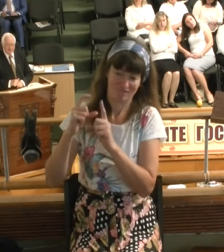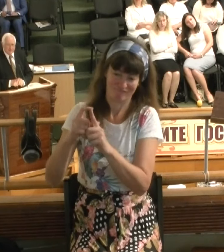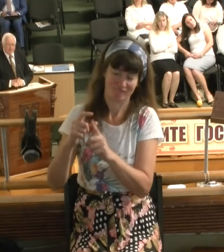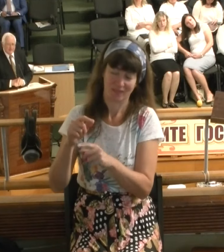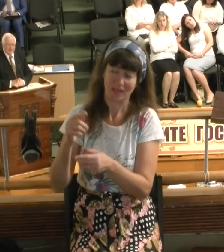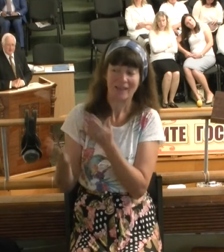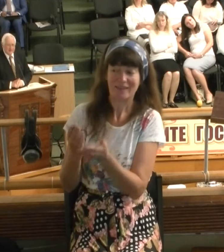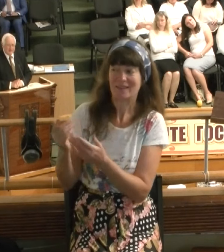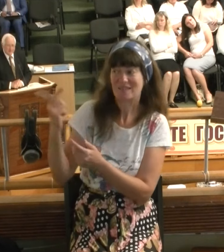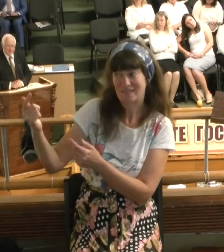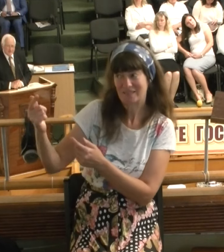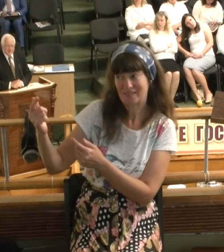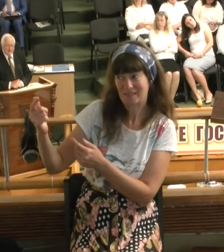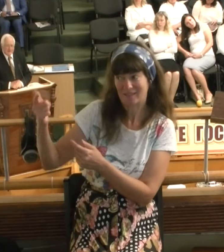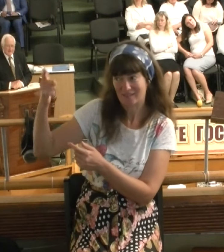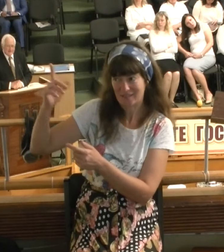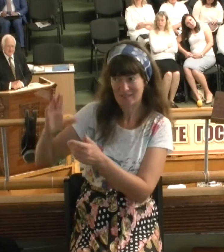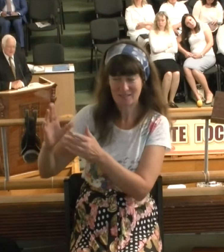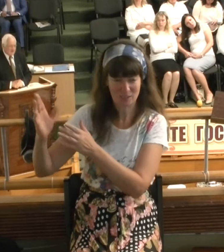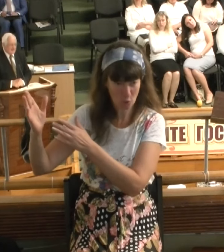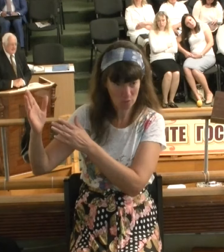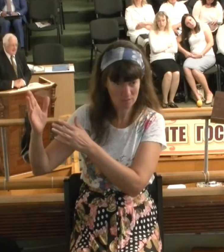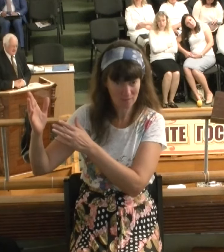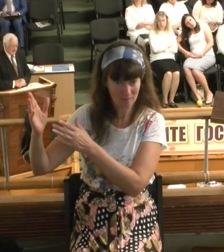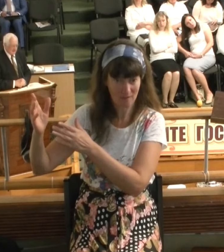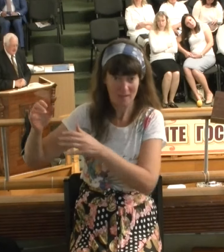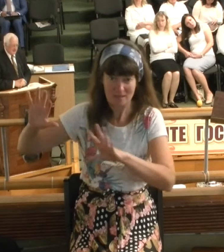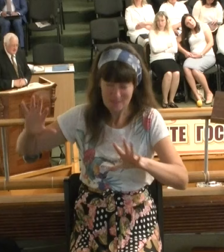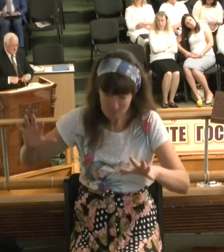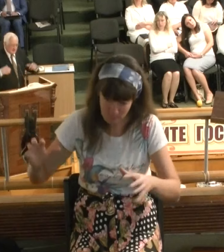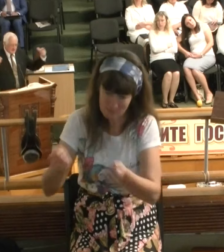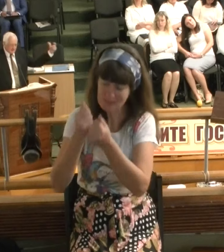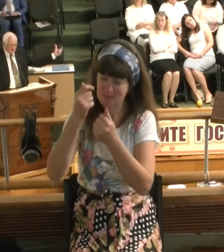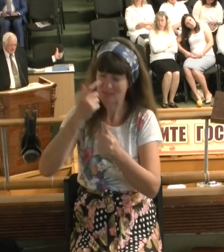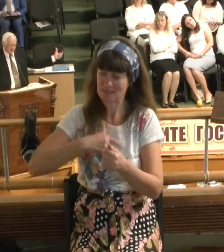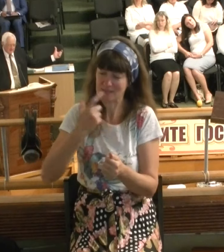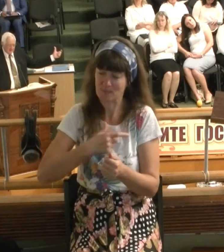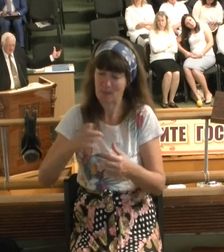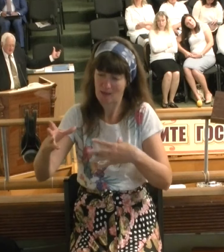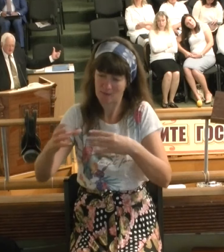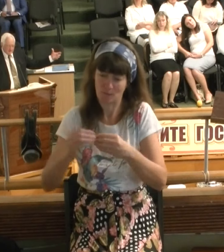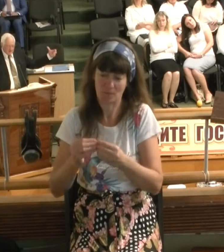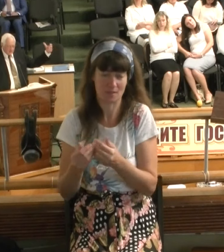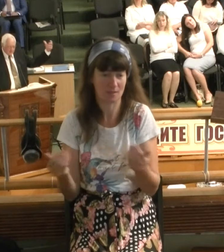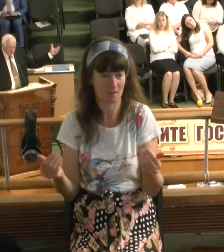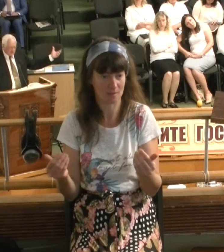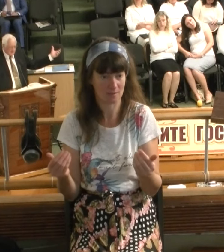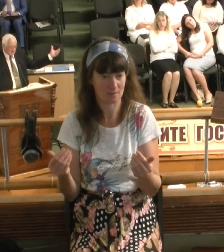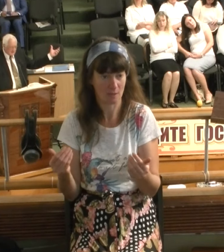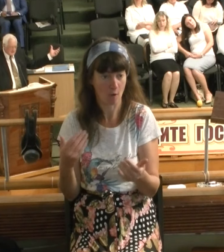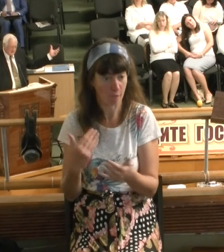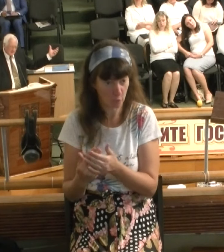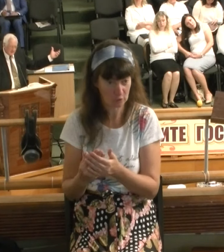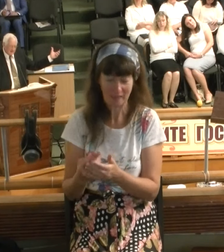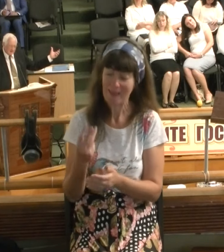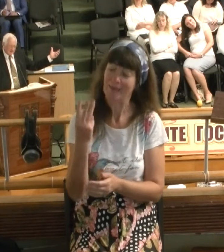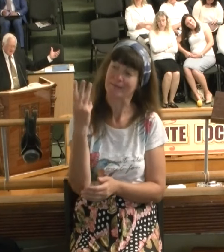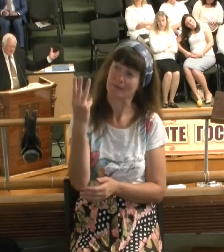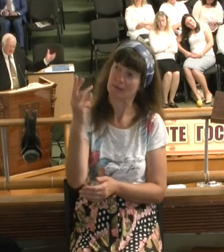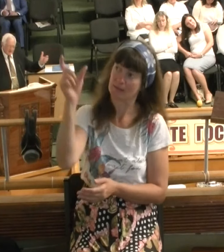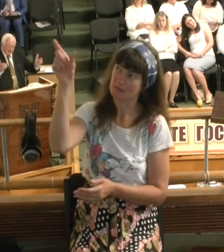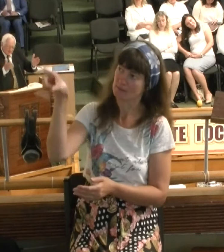ты Христос, спаси себя и нас. Три креста, на нем распяты три